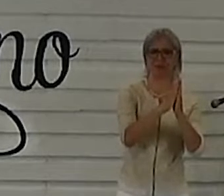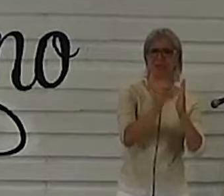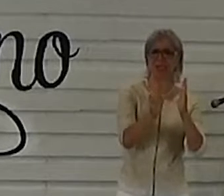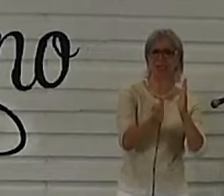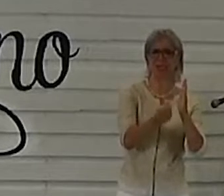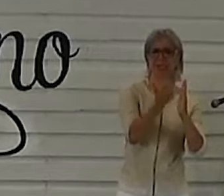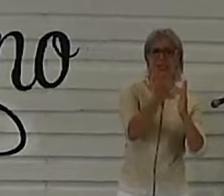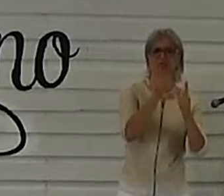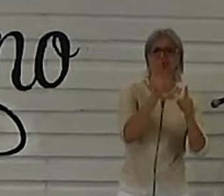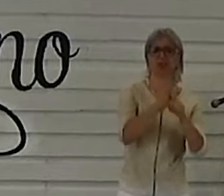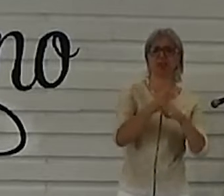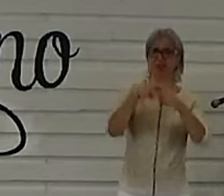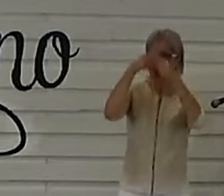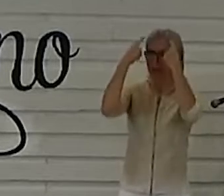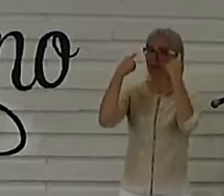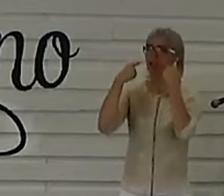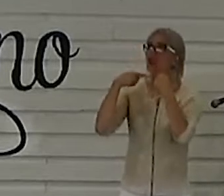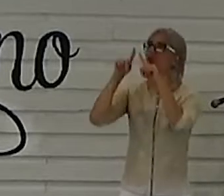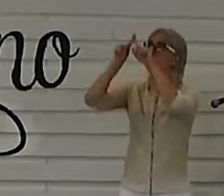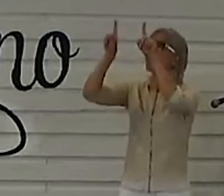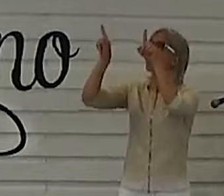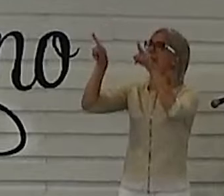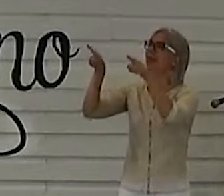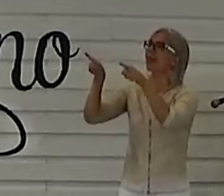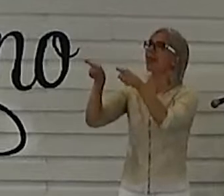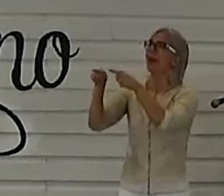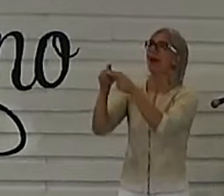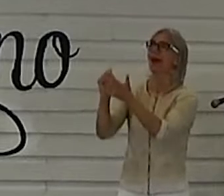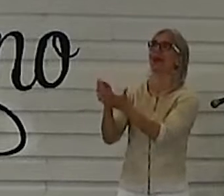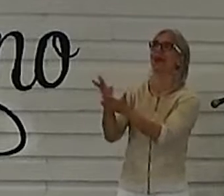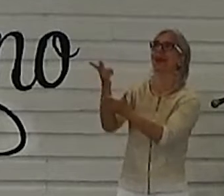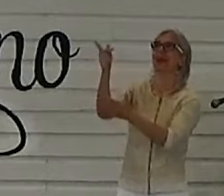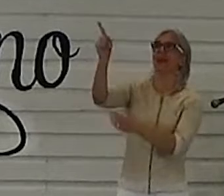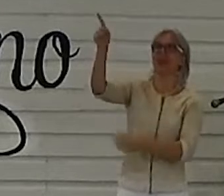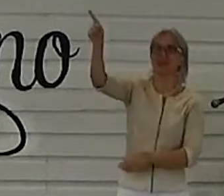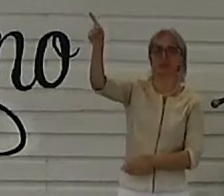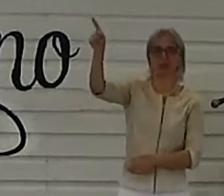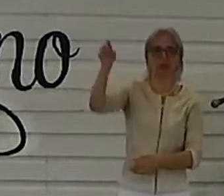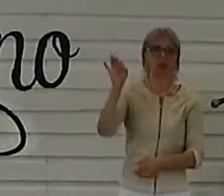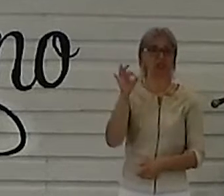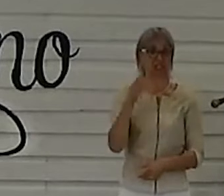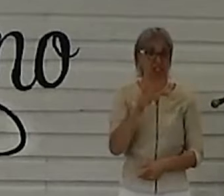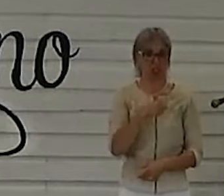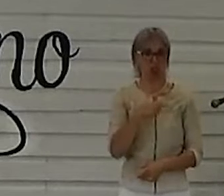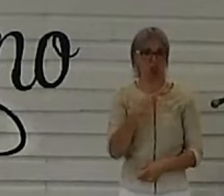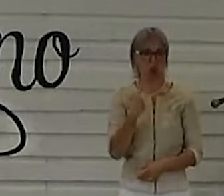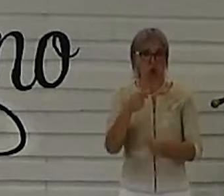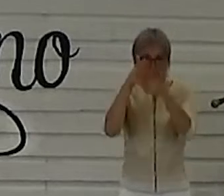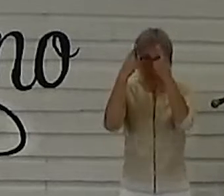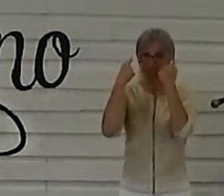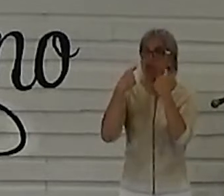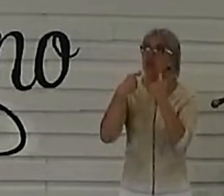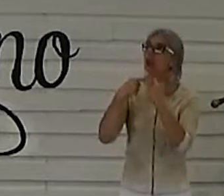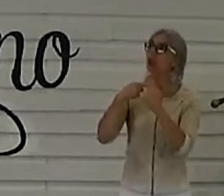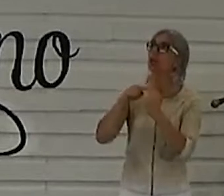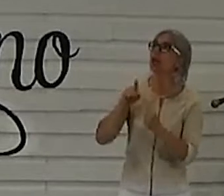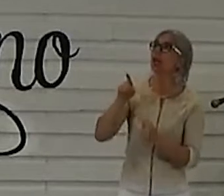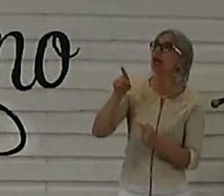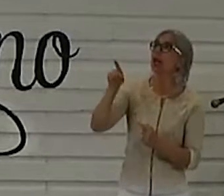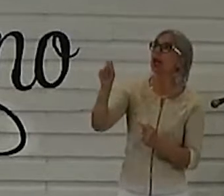Se noi riflettiamo Cristo, possiamo andare e chiedere gentilmente: potete darci questo